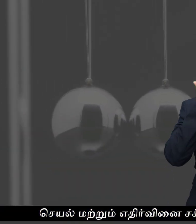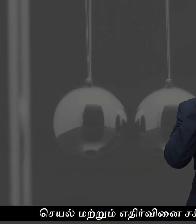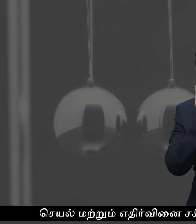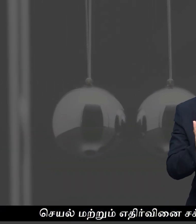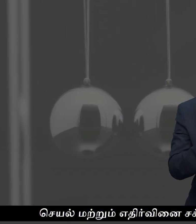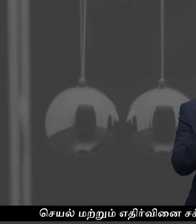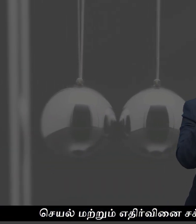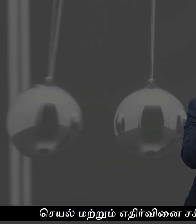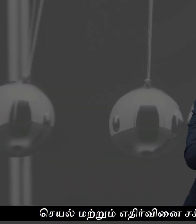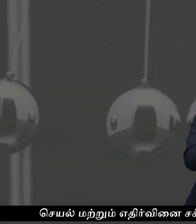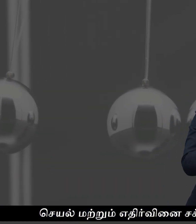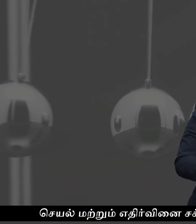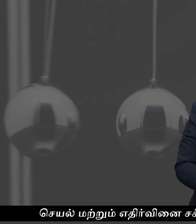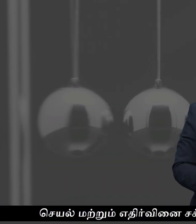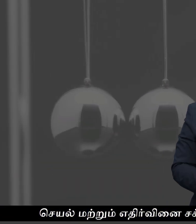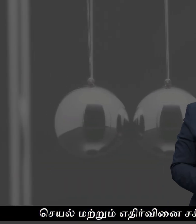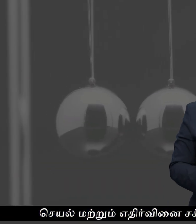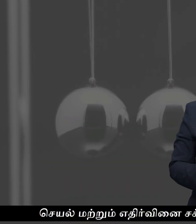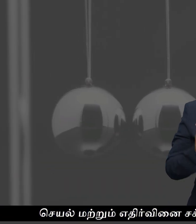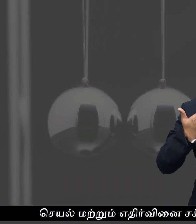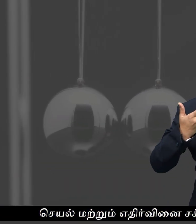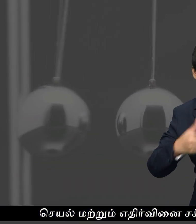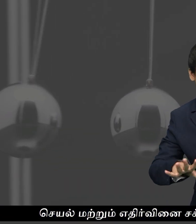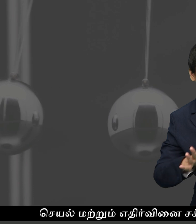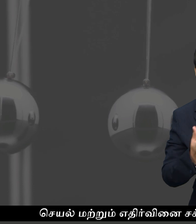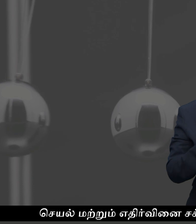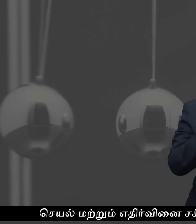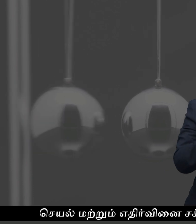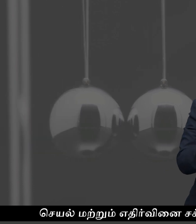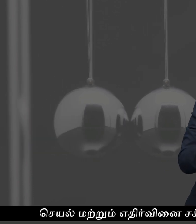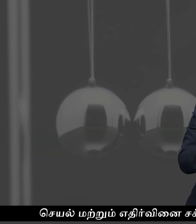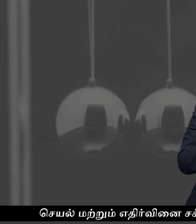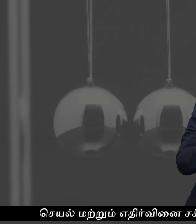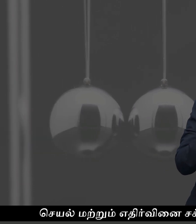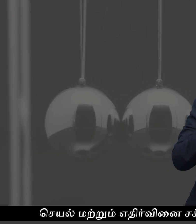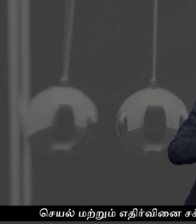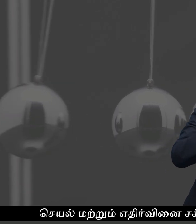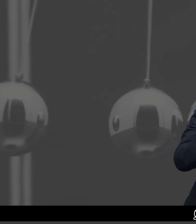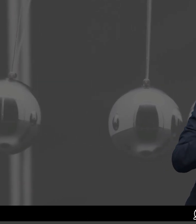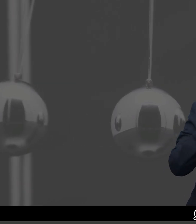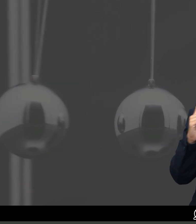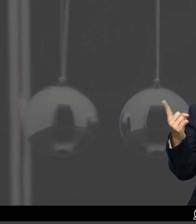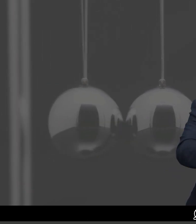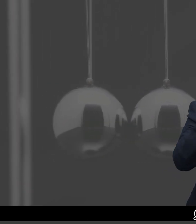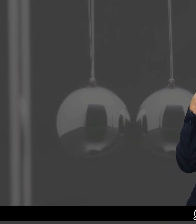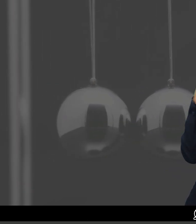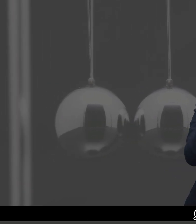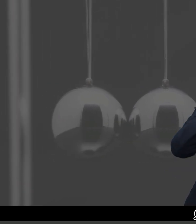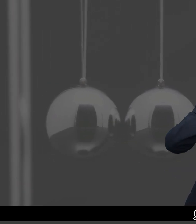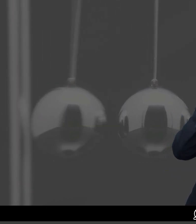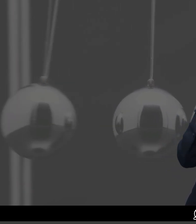செயல் மற்றும் எதிர்வினை சக்திகள் எப்போதும் சம அளவில் இருந்தாலும் இந்த